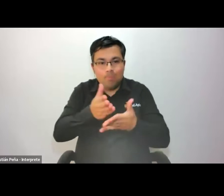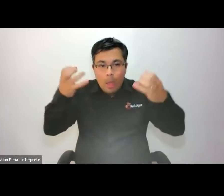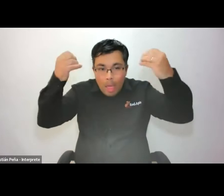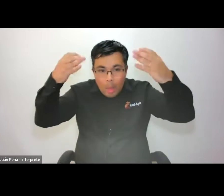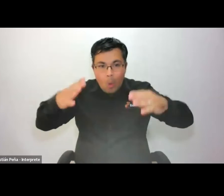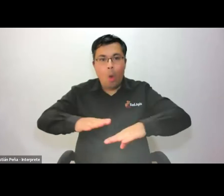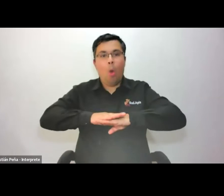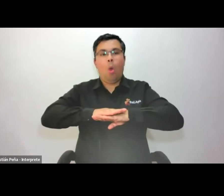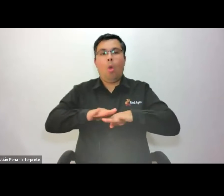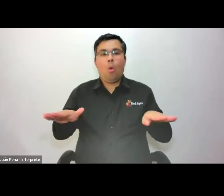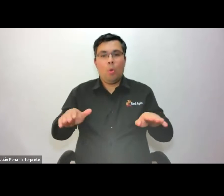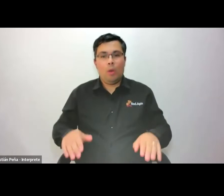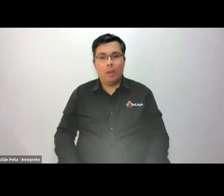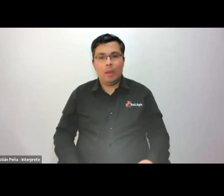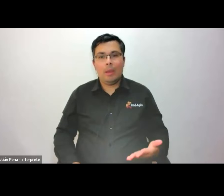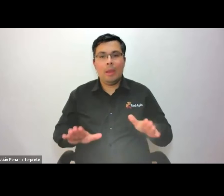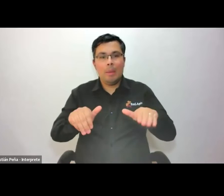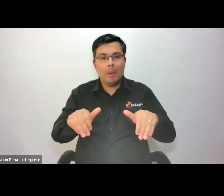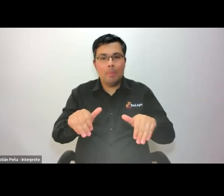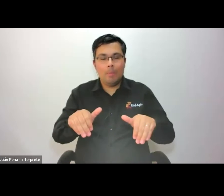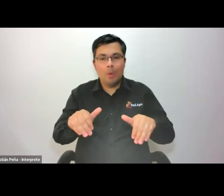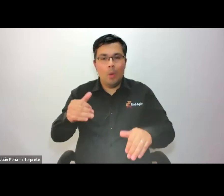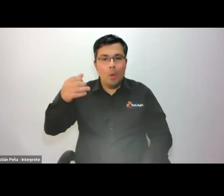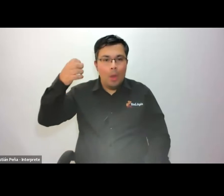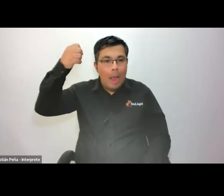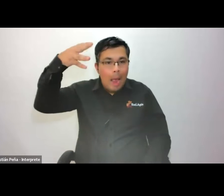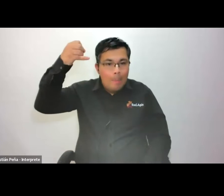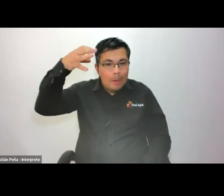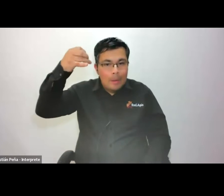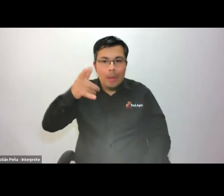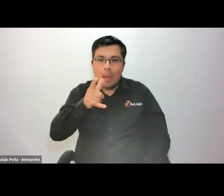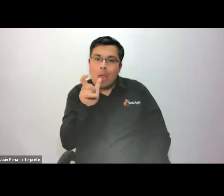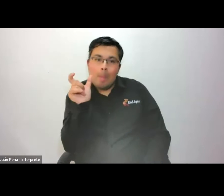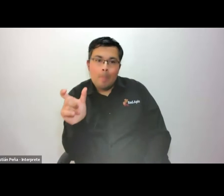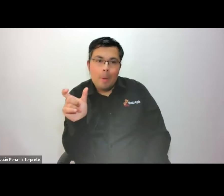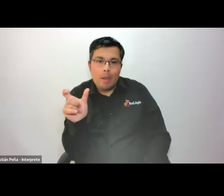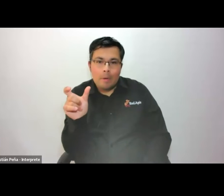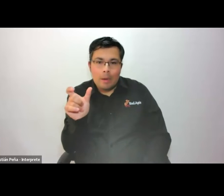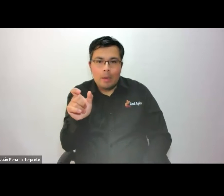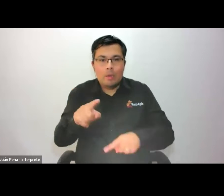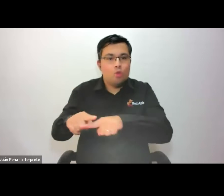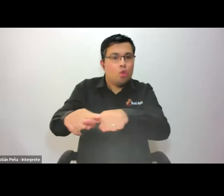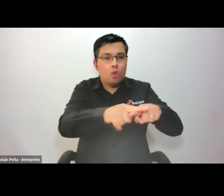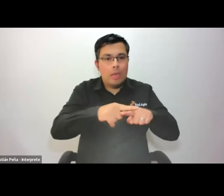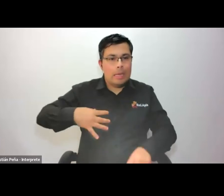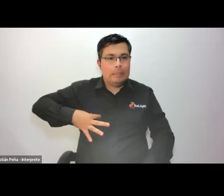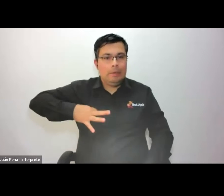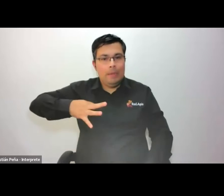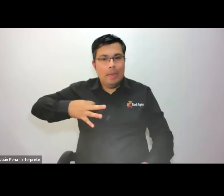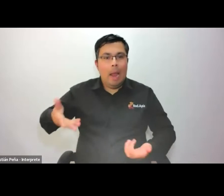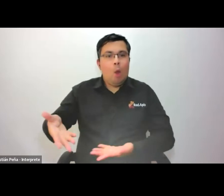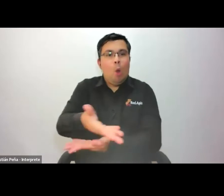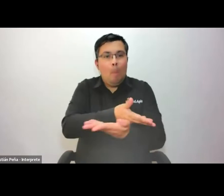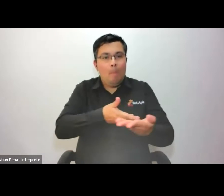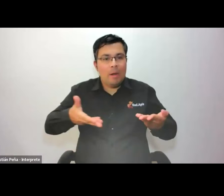esa palabra súper potente de contribución de parte de las personas autistas a la vida en comunidad. Y